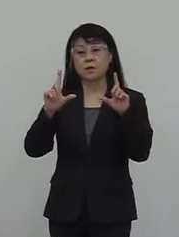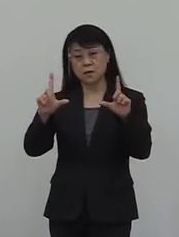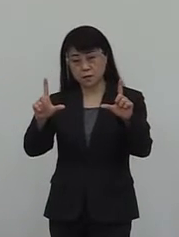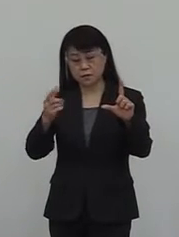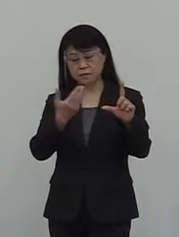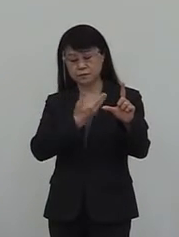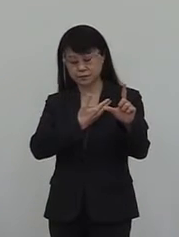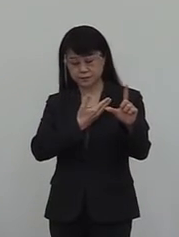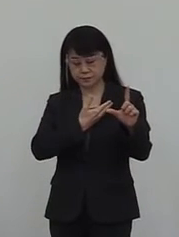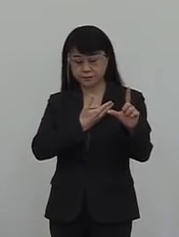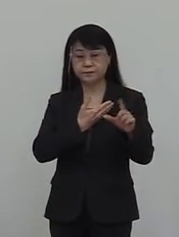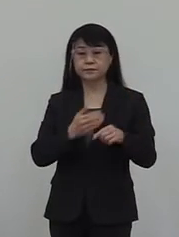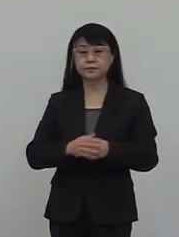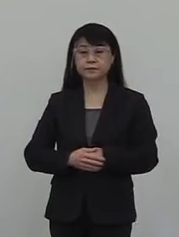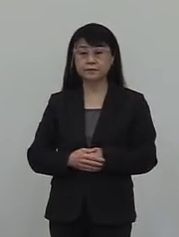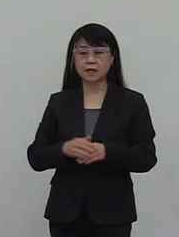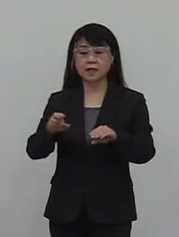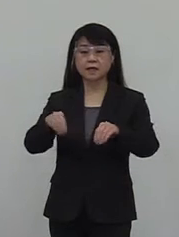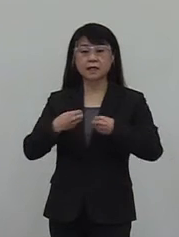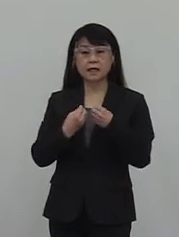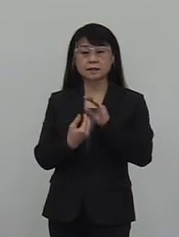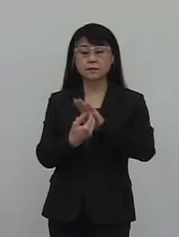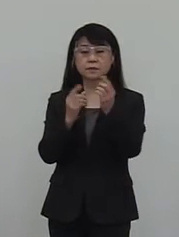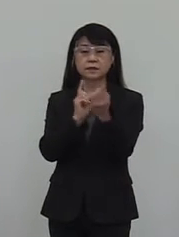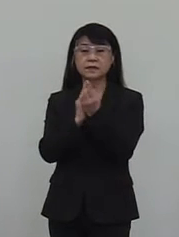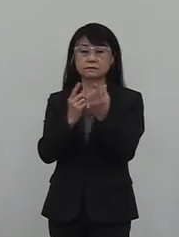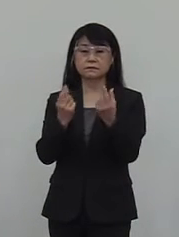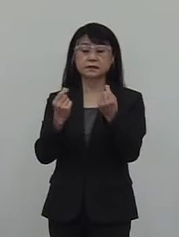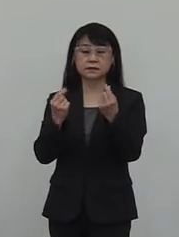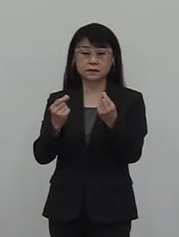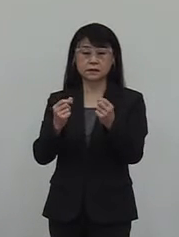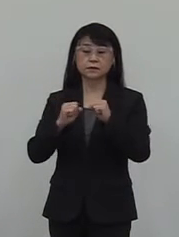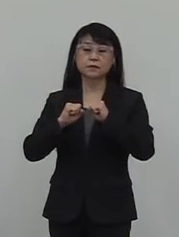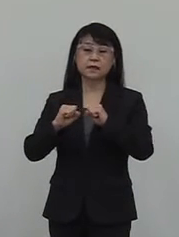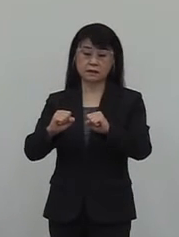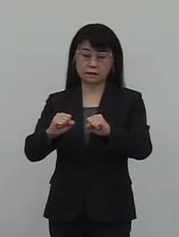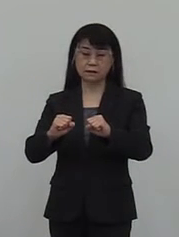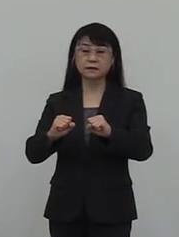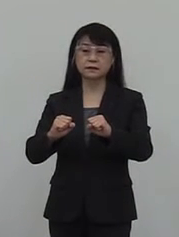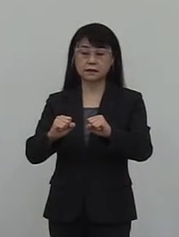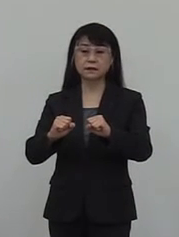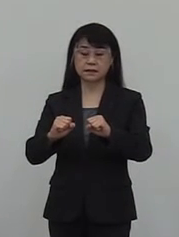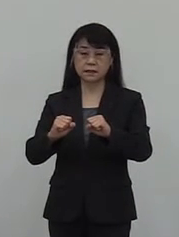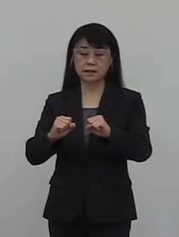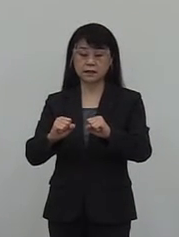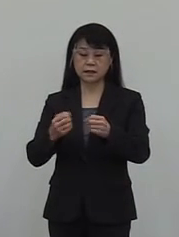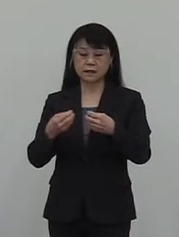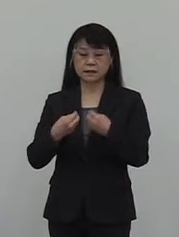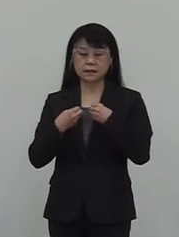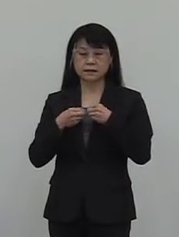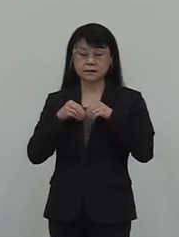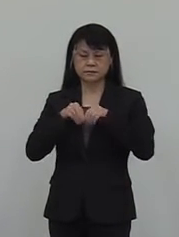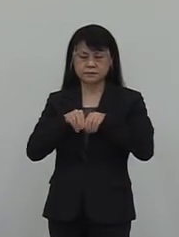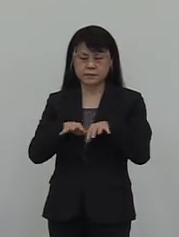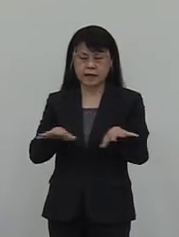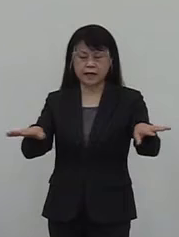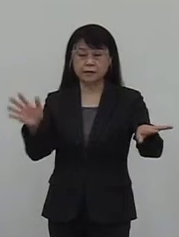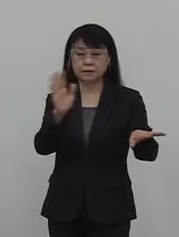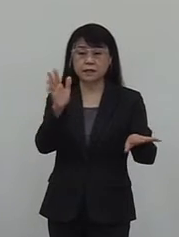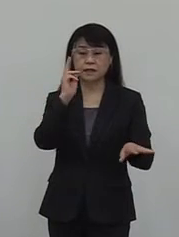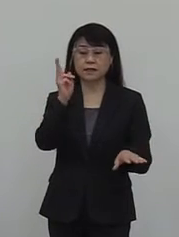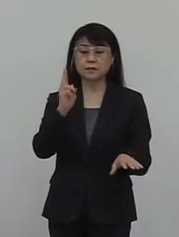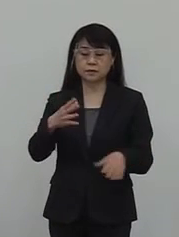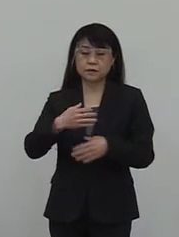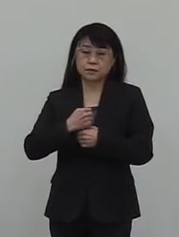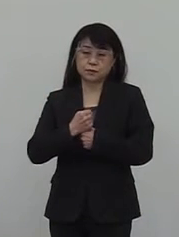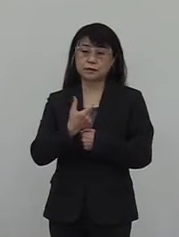なりません。感染対策を徹底していただきましてですね、感染が広がらないように、ご注